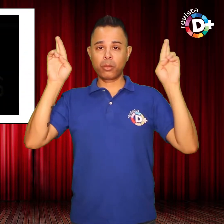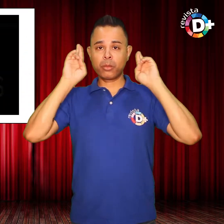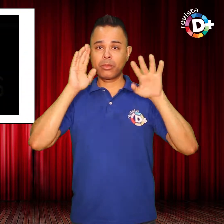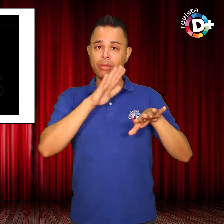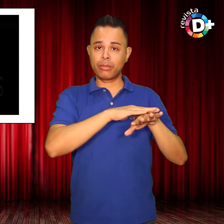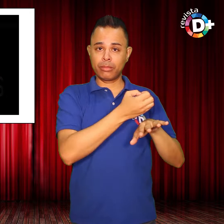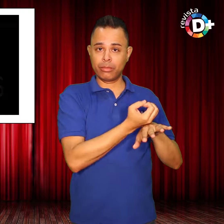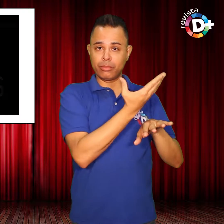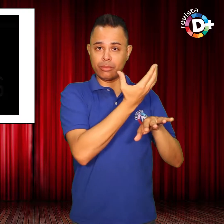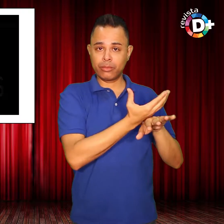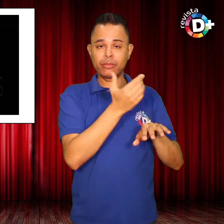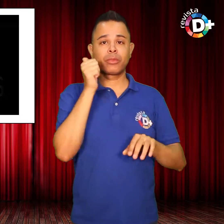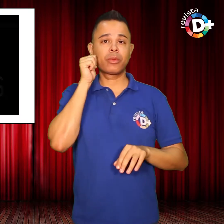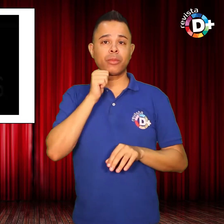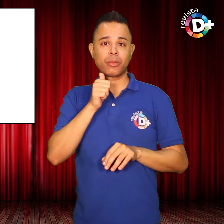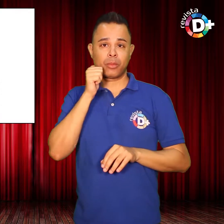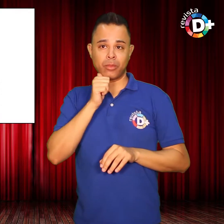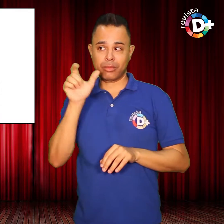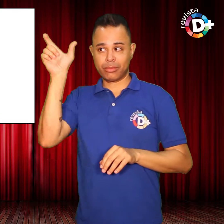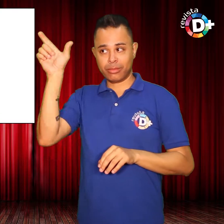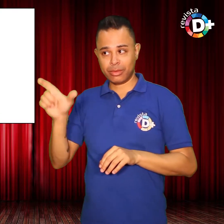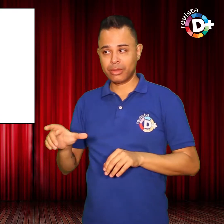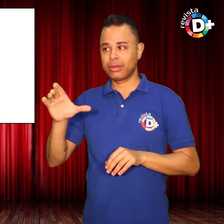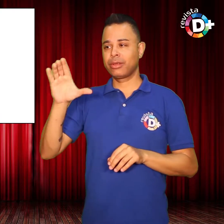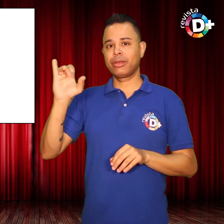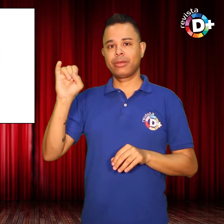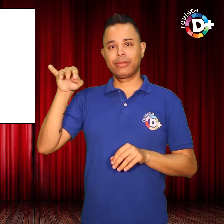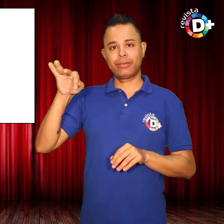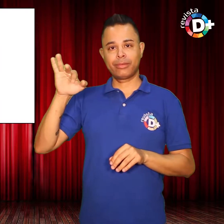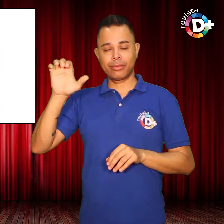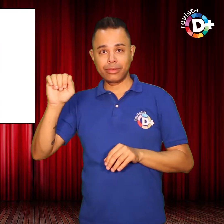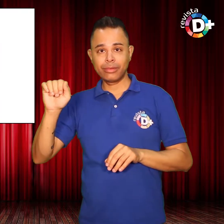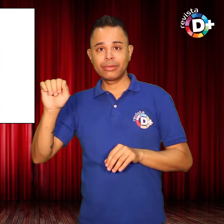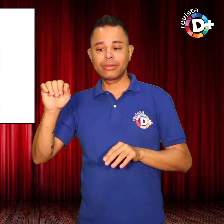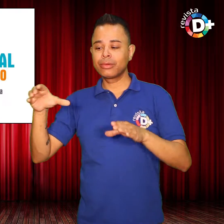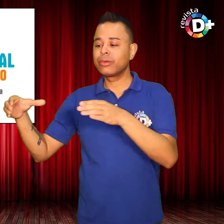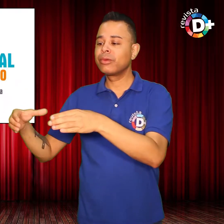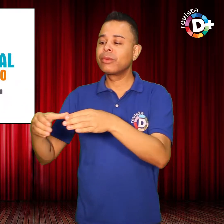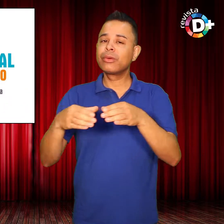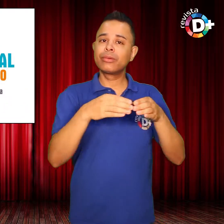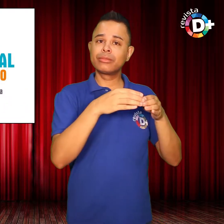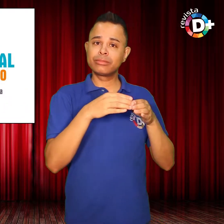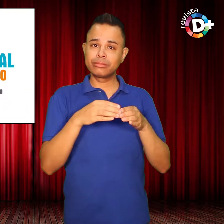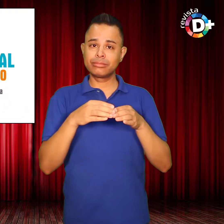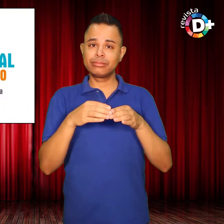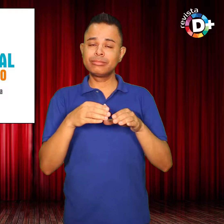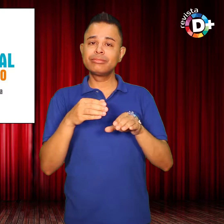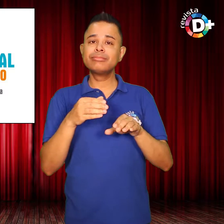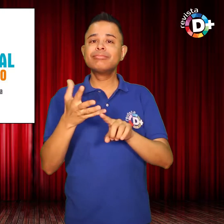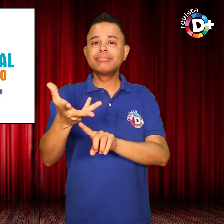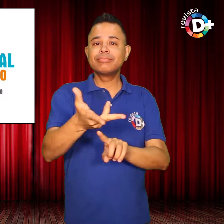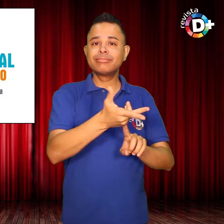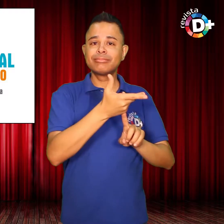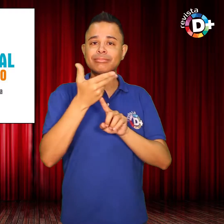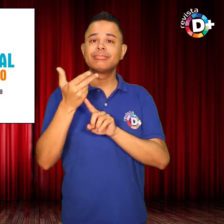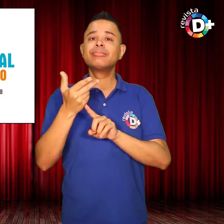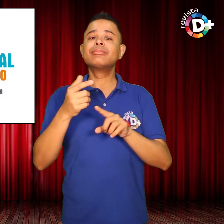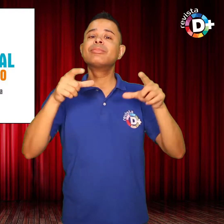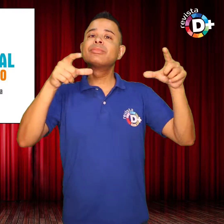produzido pela cíntia alves do coletivo grão que aconteceu das duas da tarde às quatro da tarde no memorial da inclusão